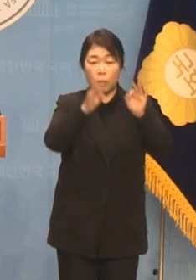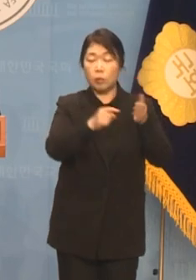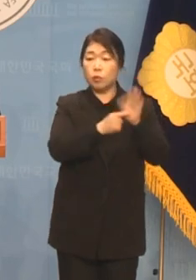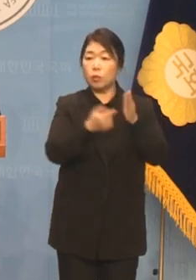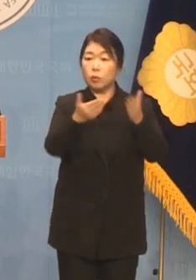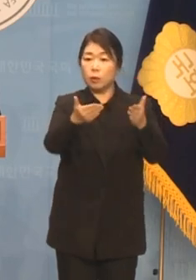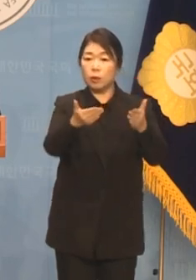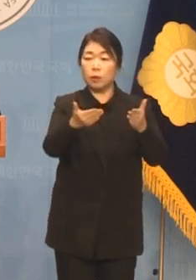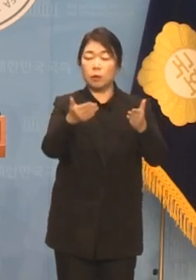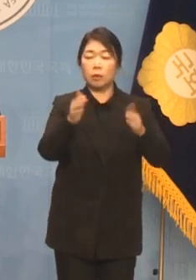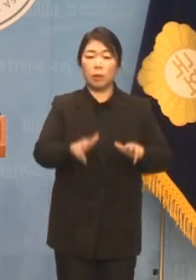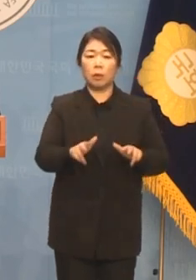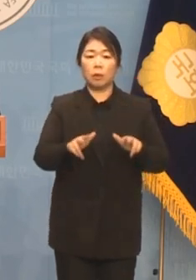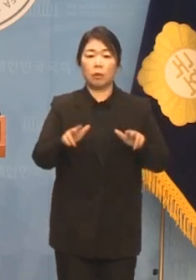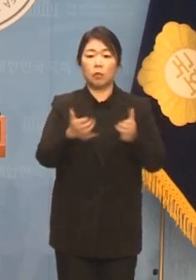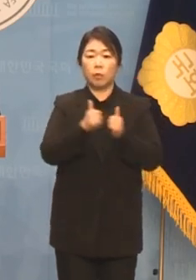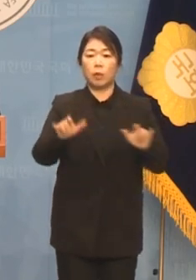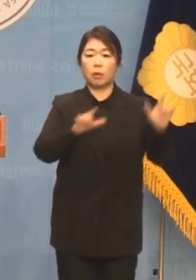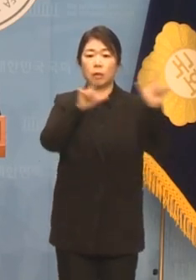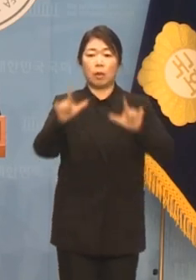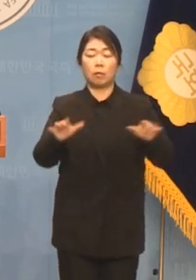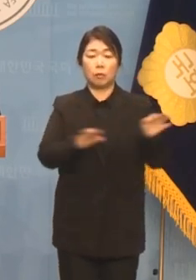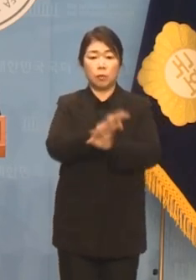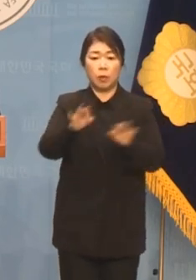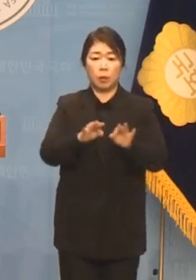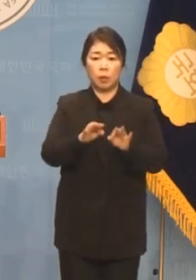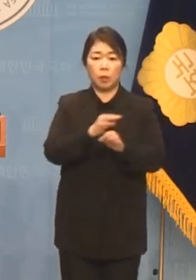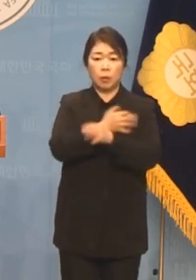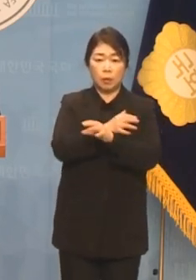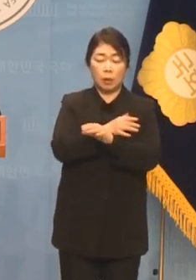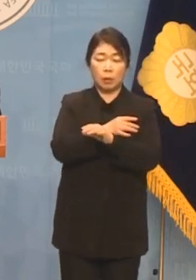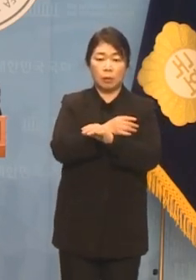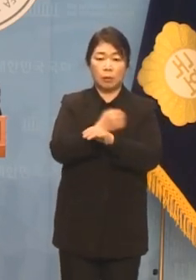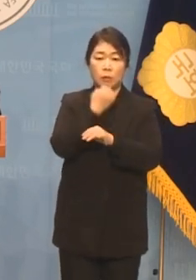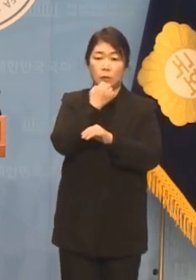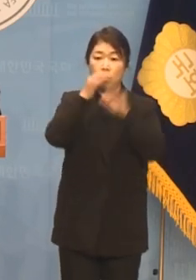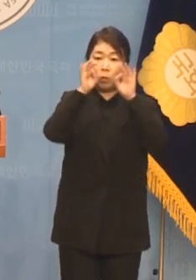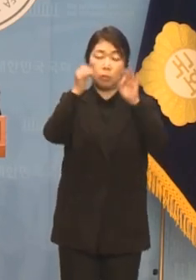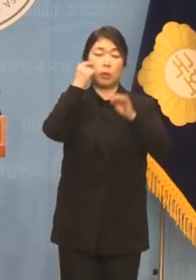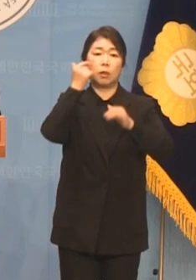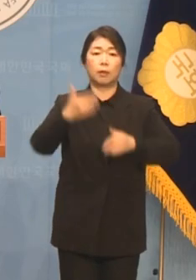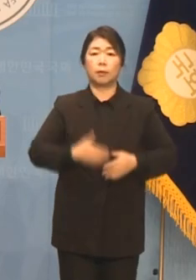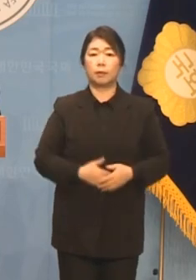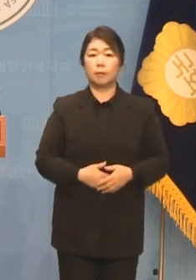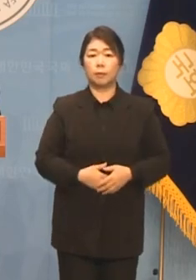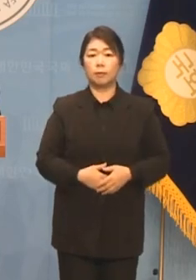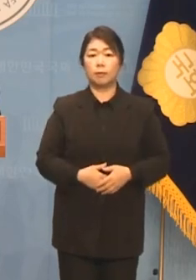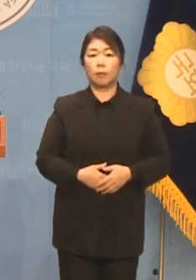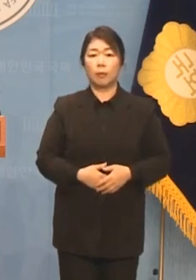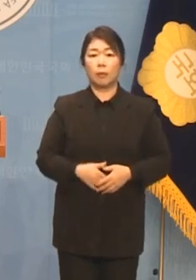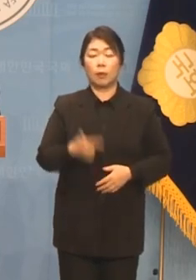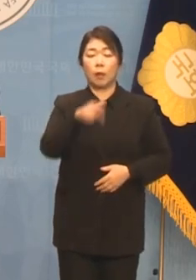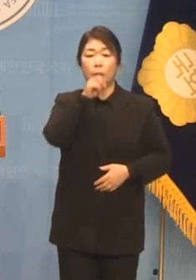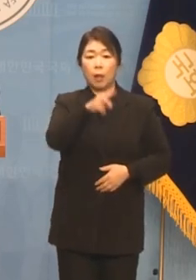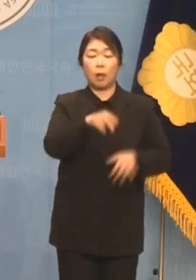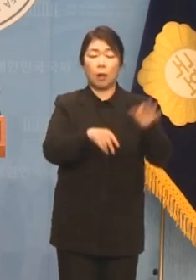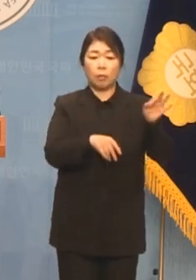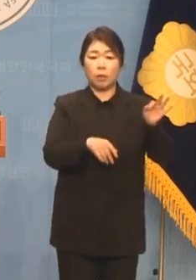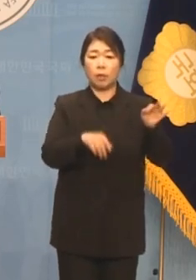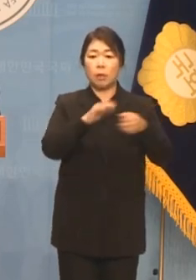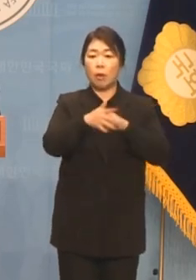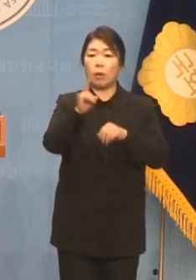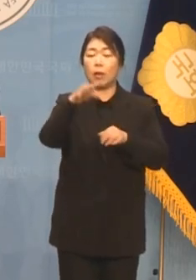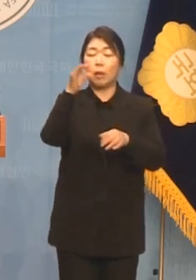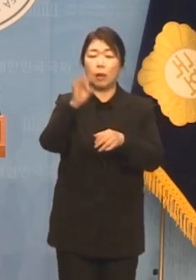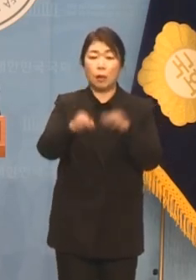장난거리 웃음거리로 보입니까 또한 이수정 후보는 대파 값이나 사과 하나 값이